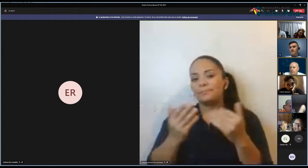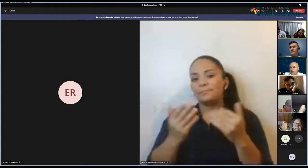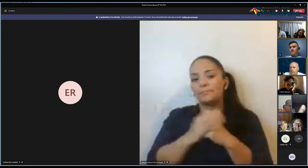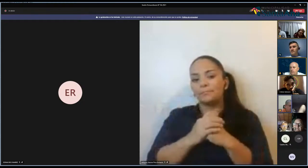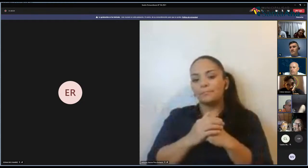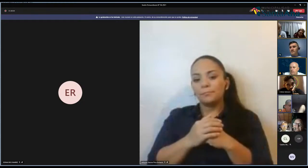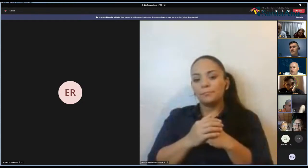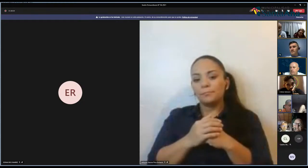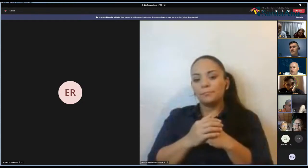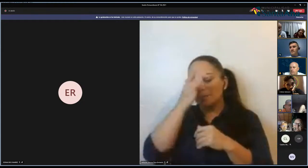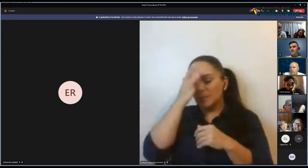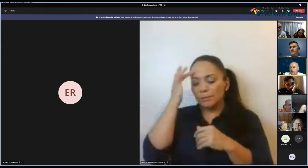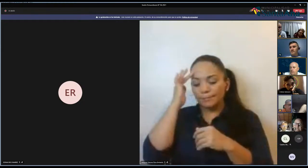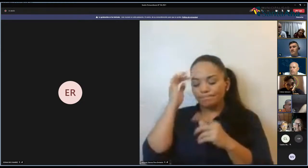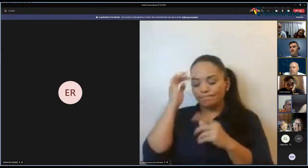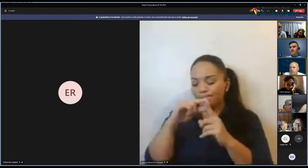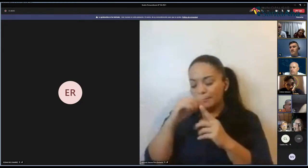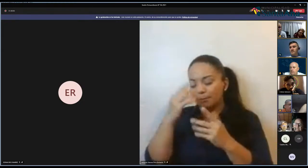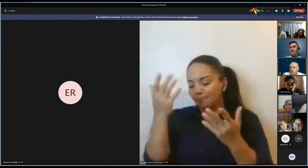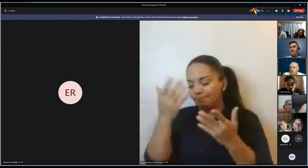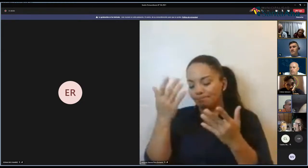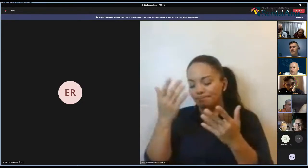la palabra